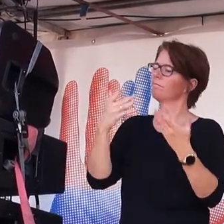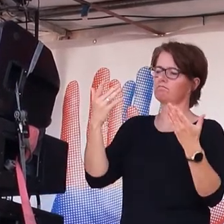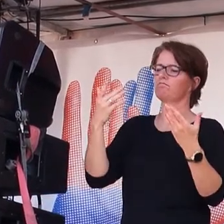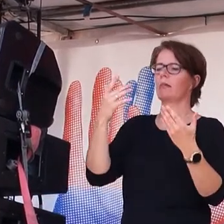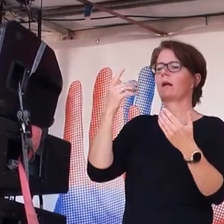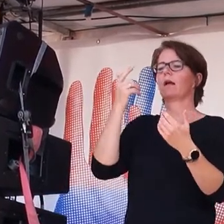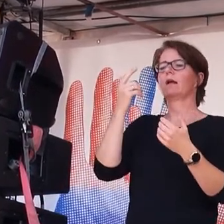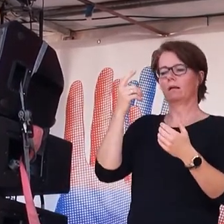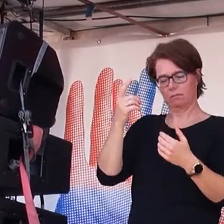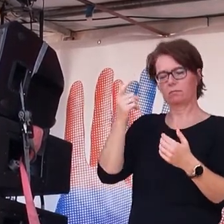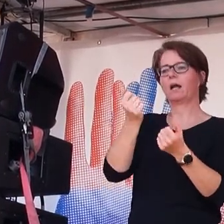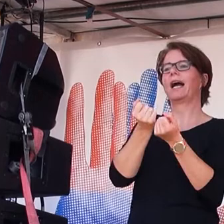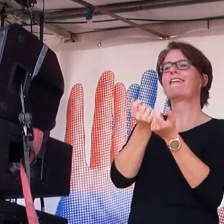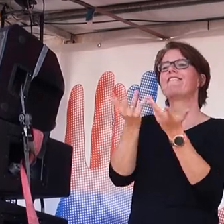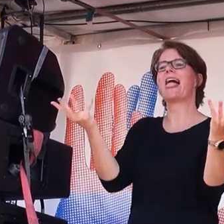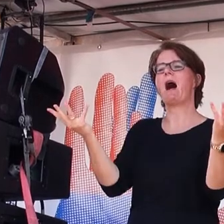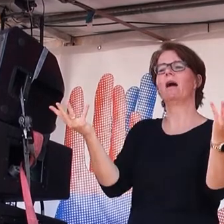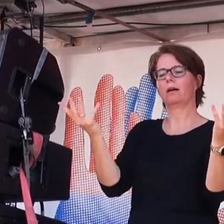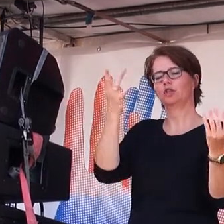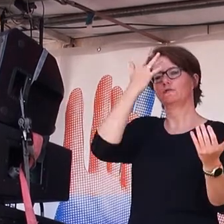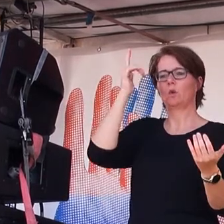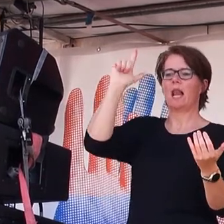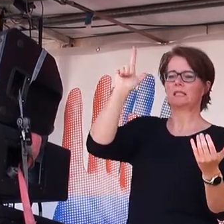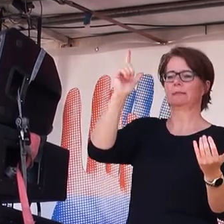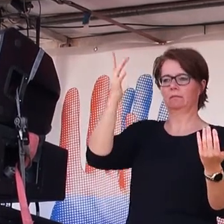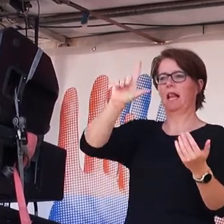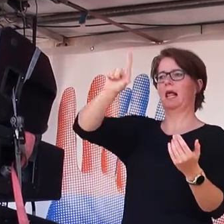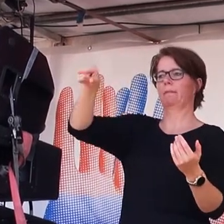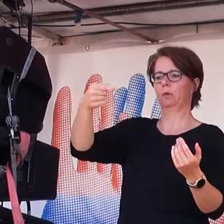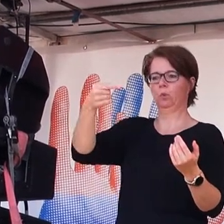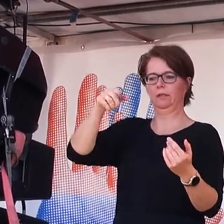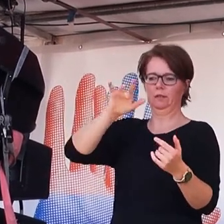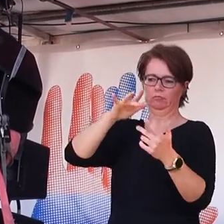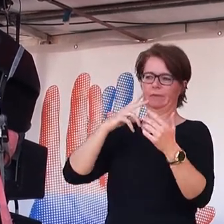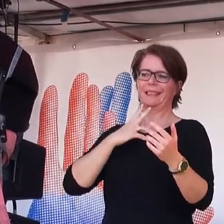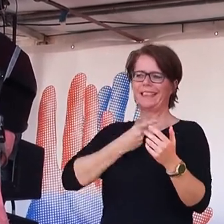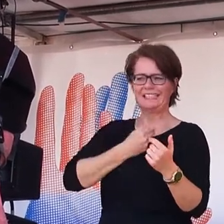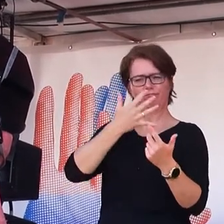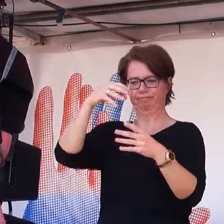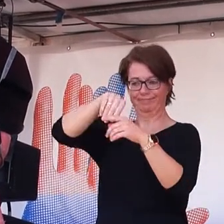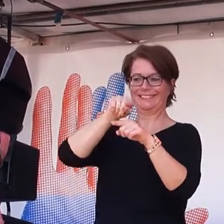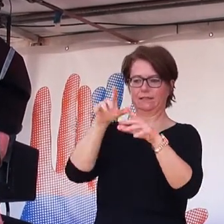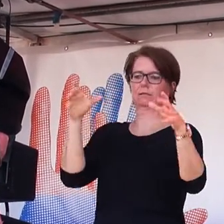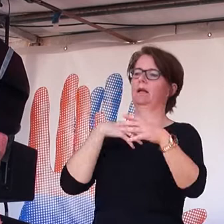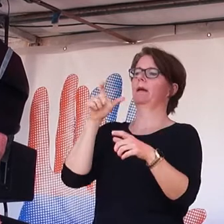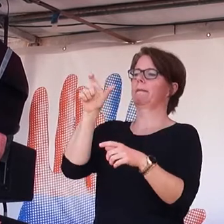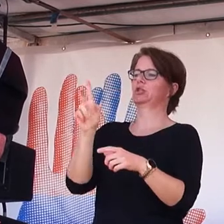Bisexuellen, Transsexuellen und Intergeschlechtlichen. Da kann man viel erreichen, wie ich es